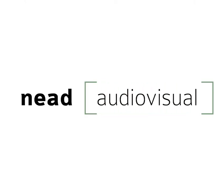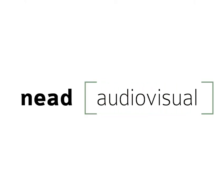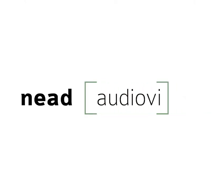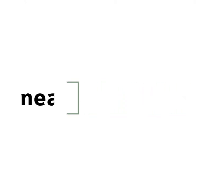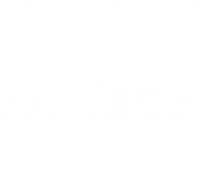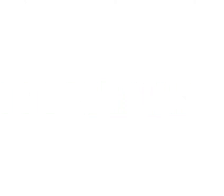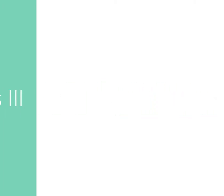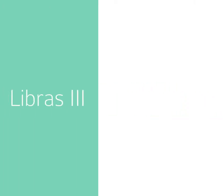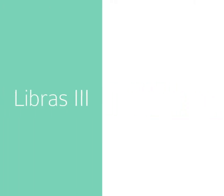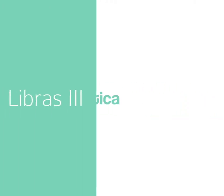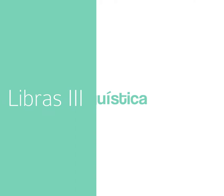aí